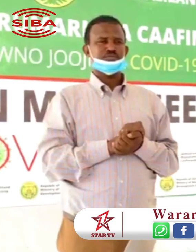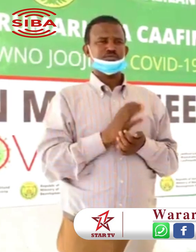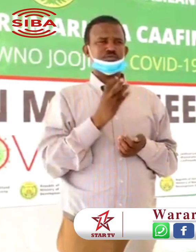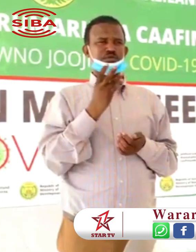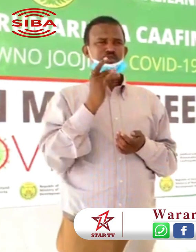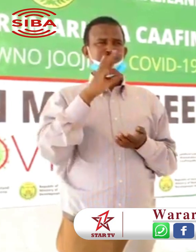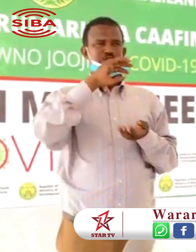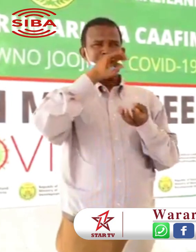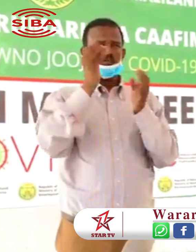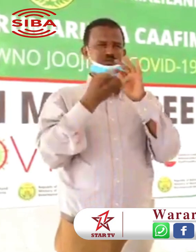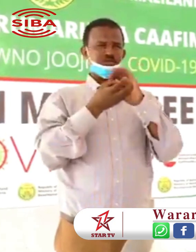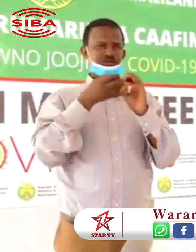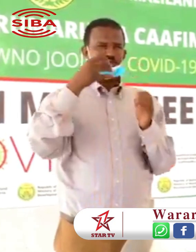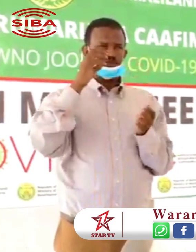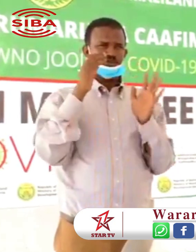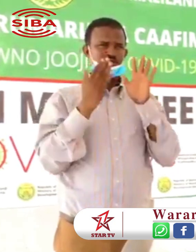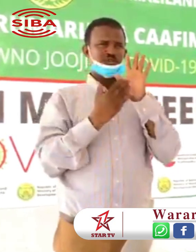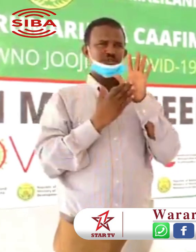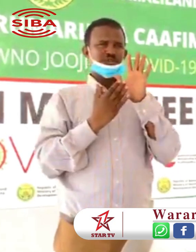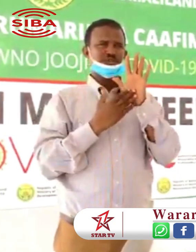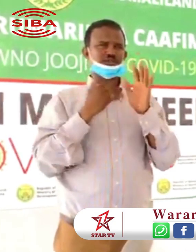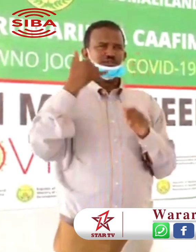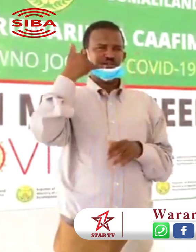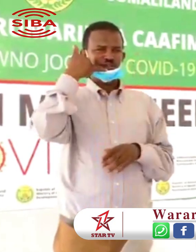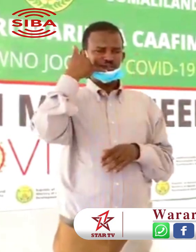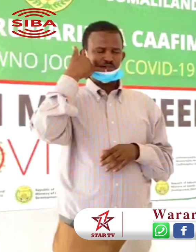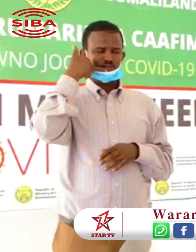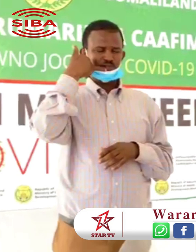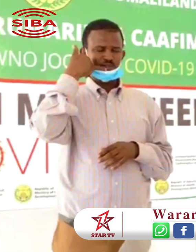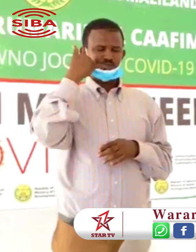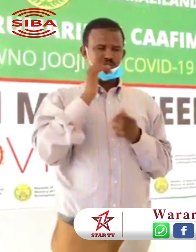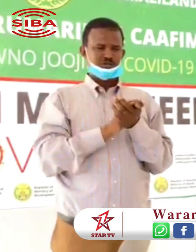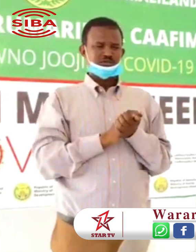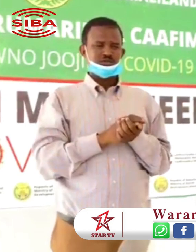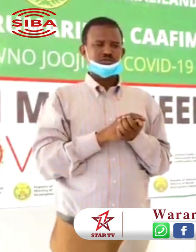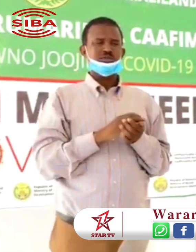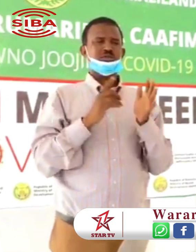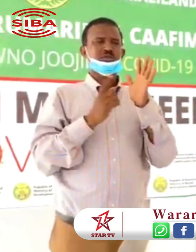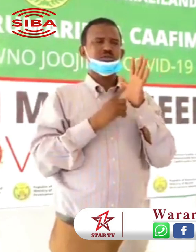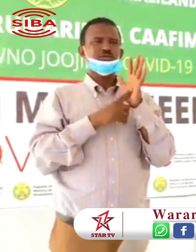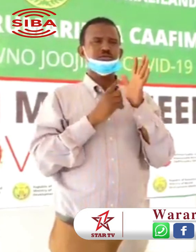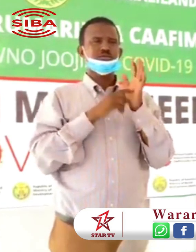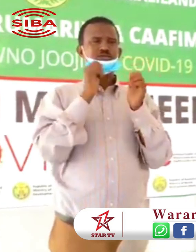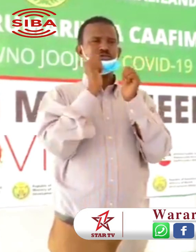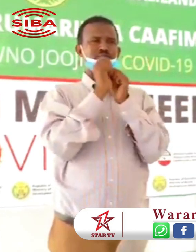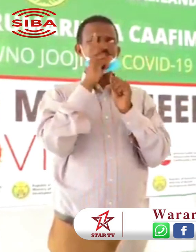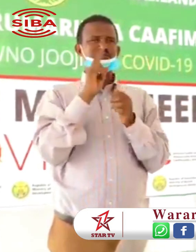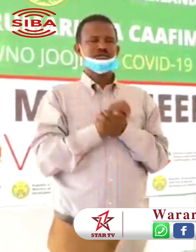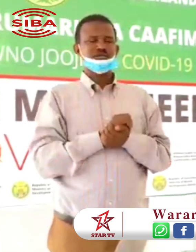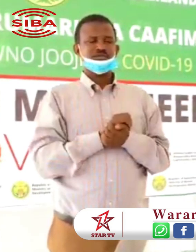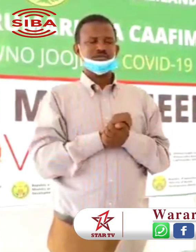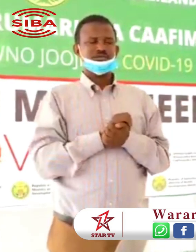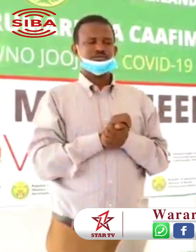tirada guud ee la soo hadashay call centerka waa 6,216 tirada guud ee lagaga eegay